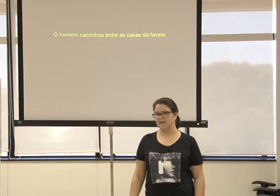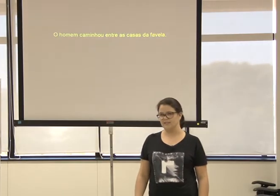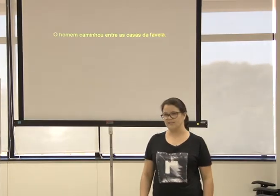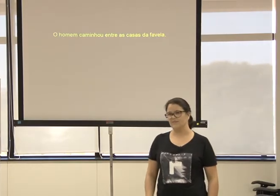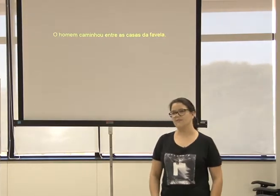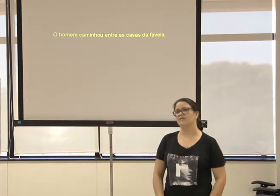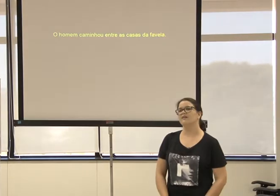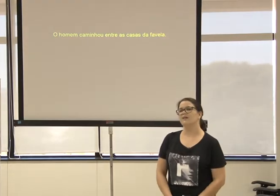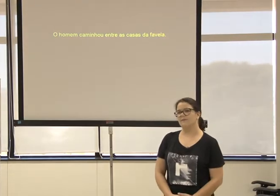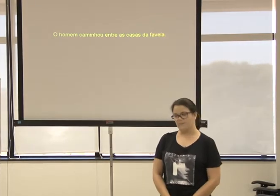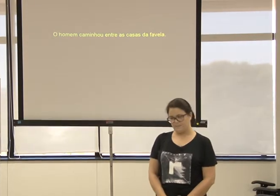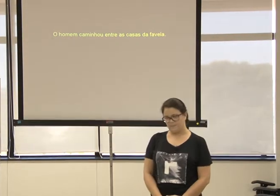da...